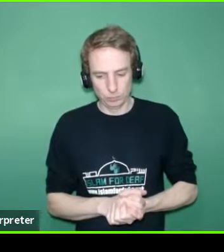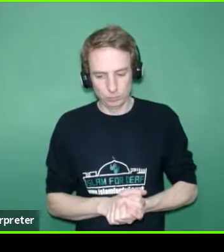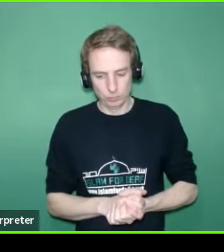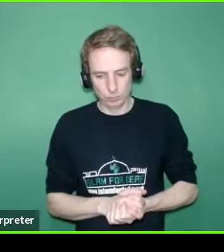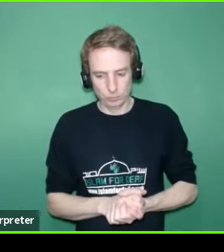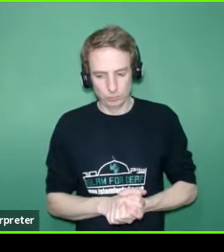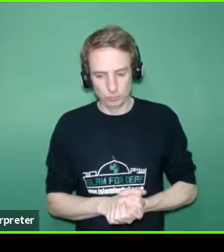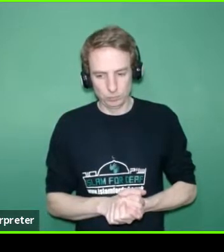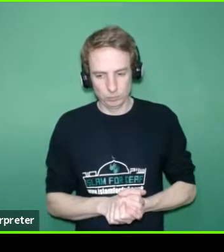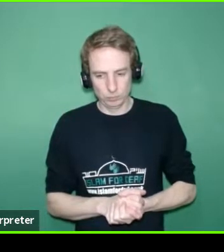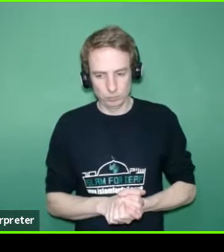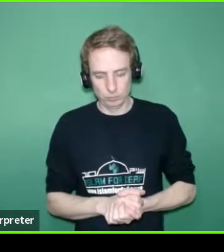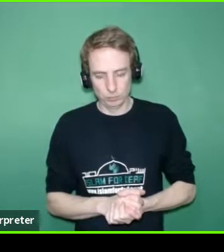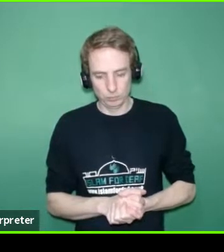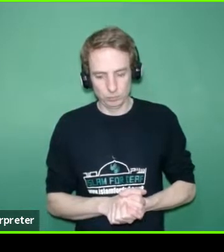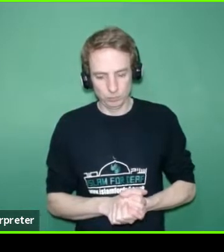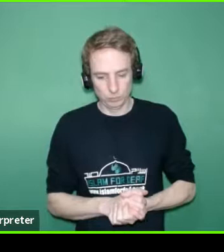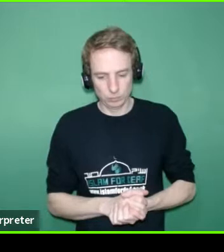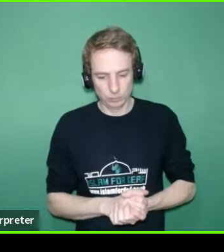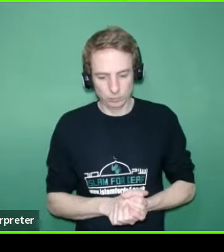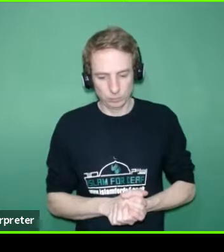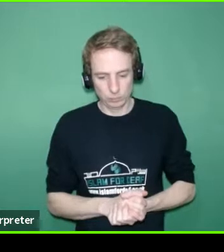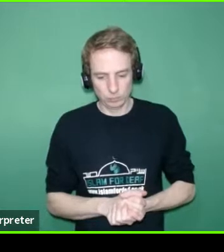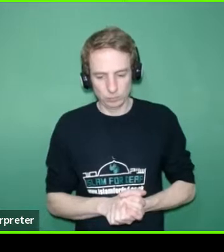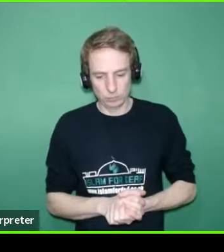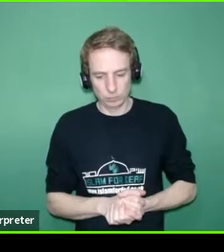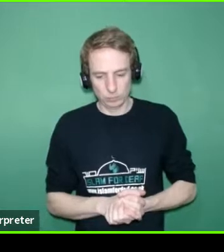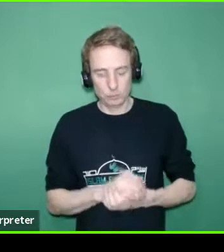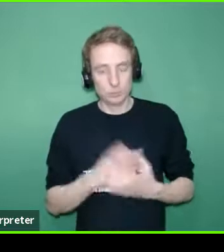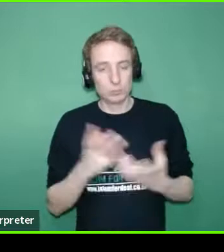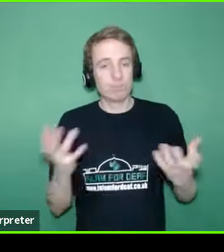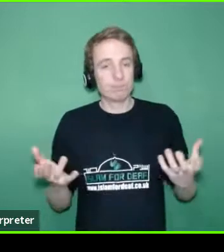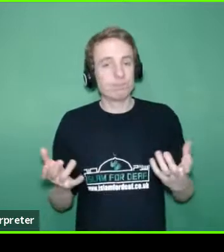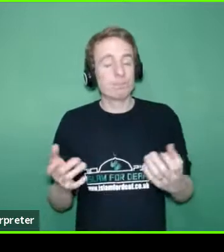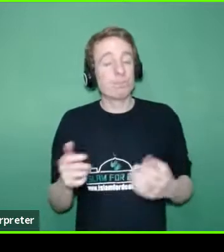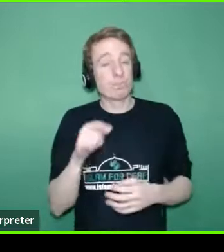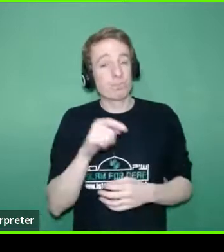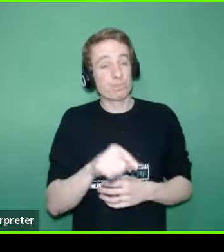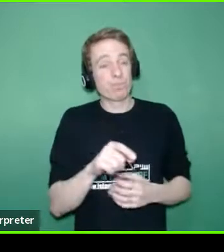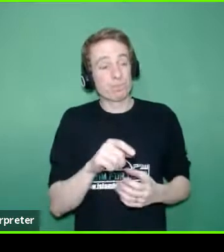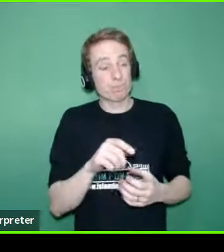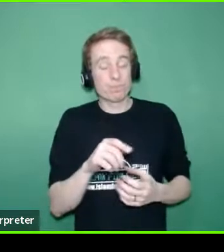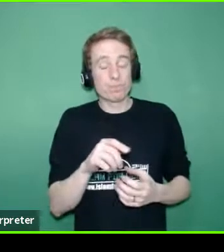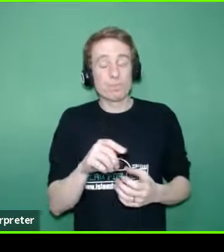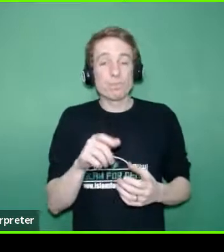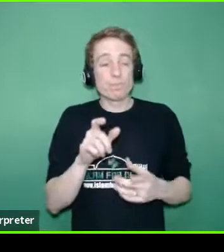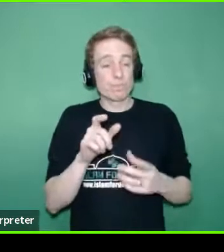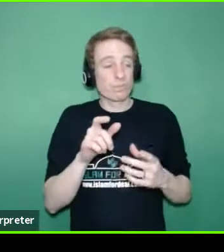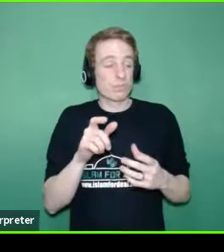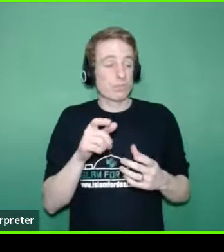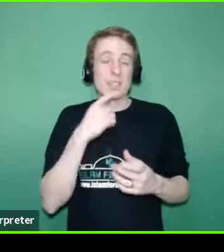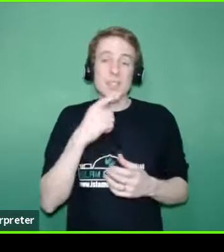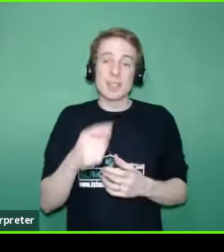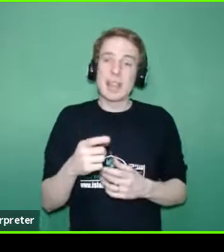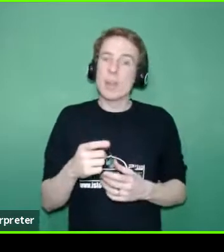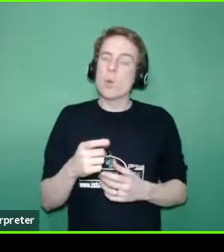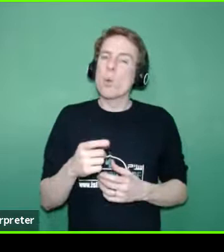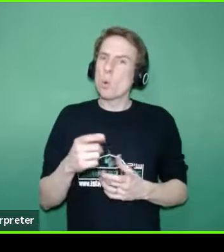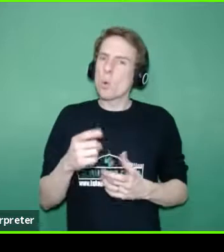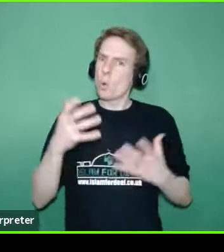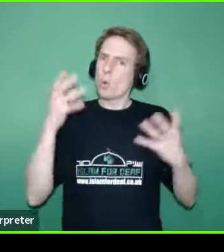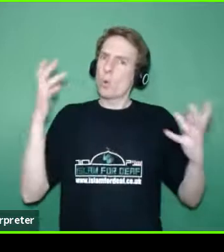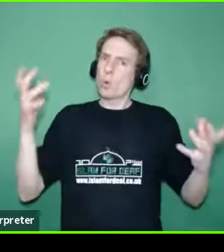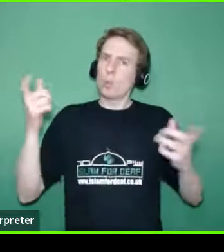And these promises of these extensive rewards, these indicate that this isn't